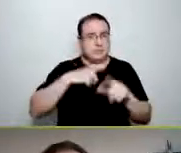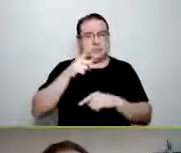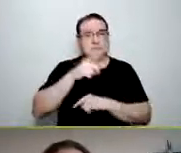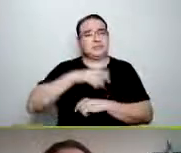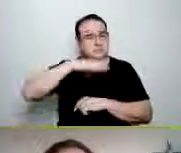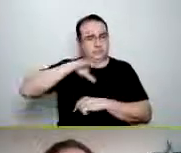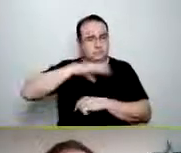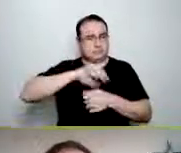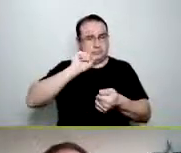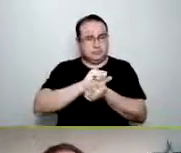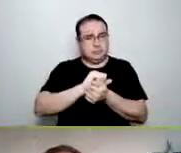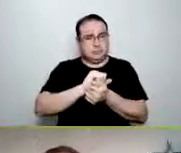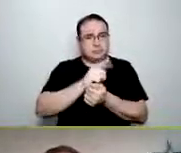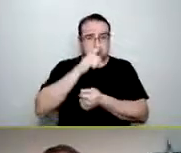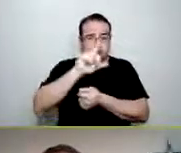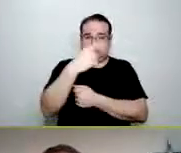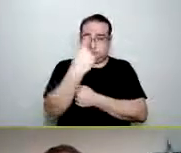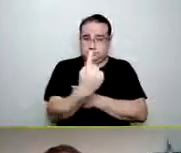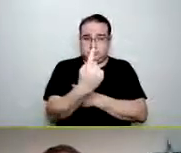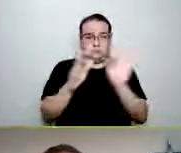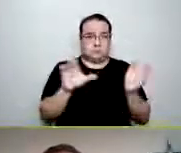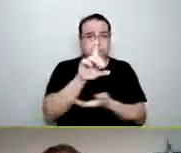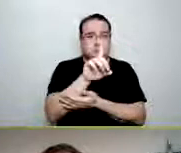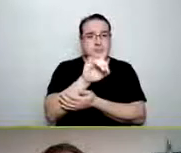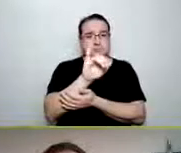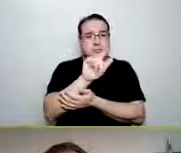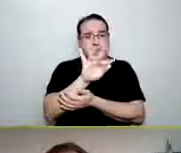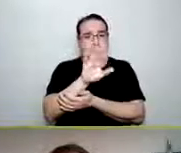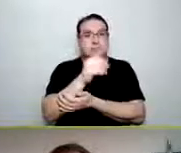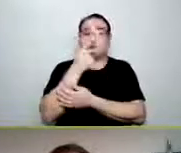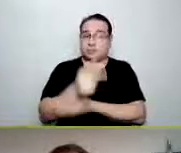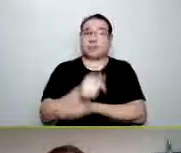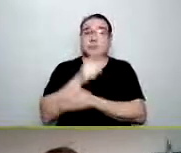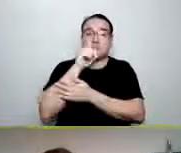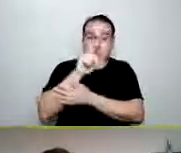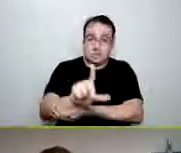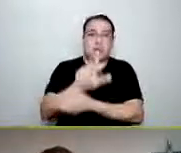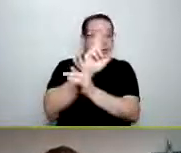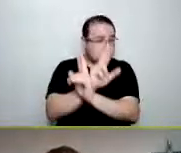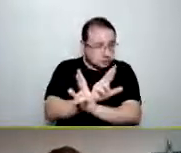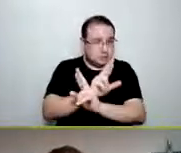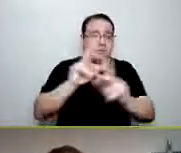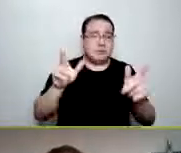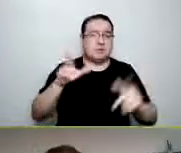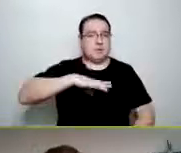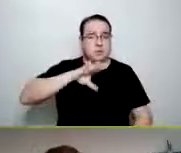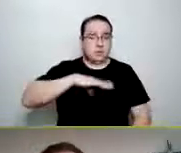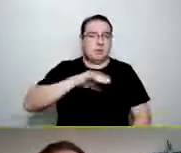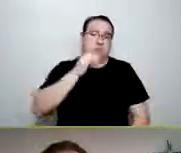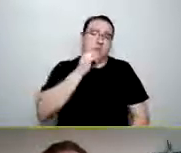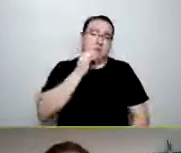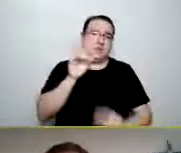mas fazem parte da mesma língua. Né? Então, eu não estou falando de dialetos, eu estou falando de línguas diferentes, como o português é diferente